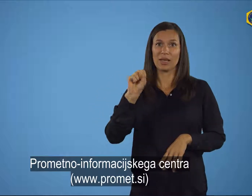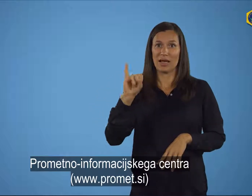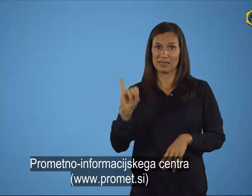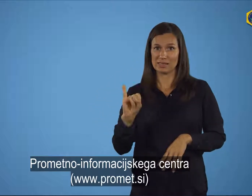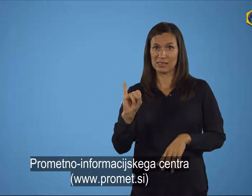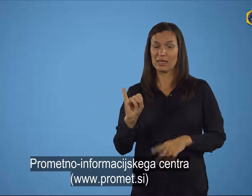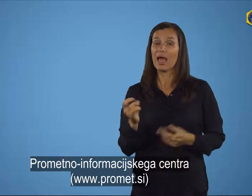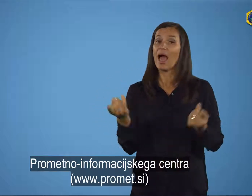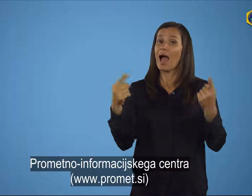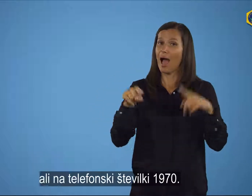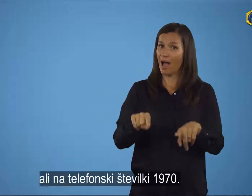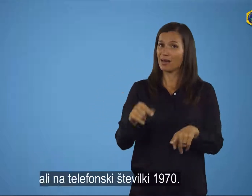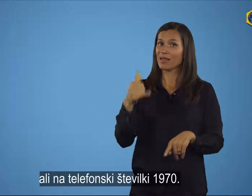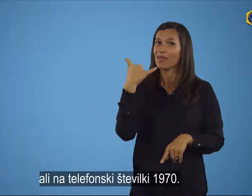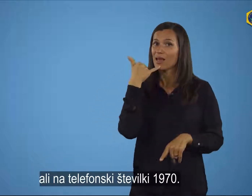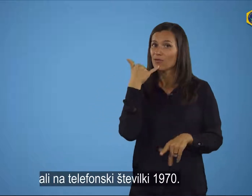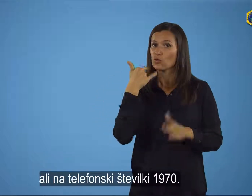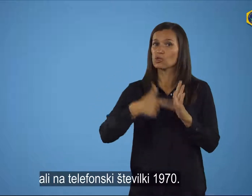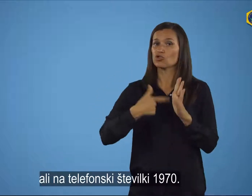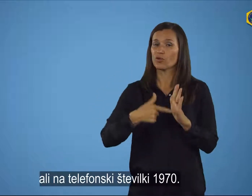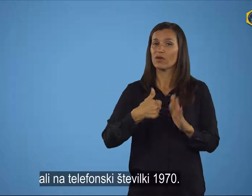www.promet.si ali na telefonski številki